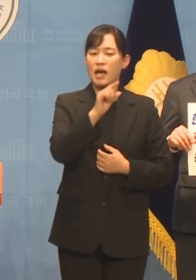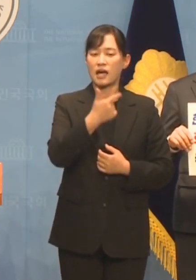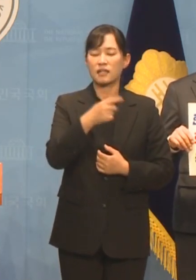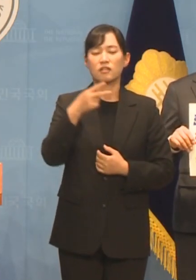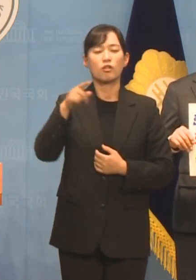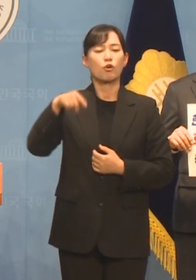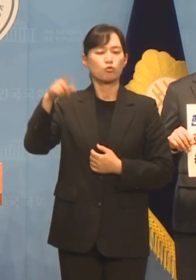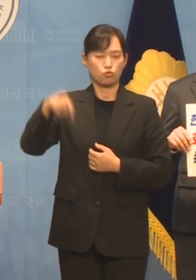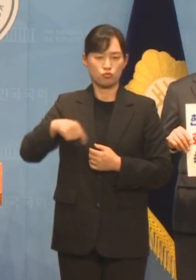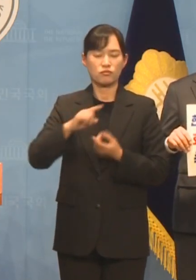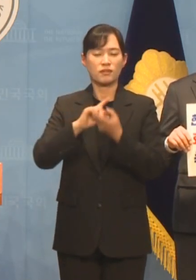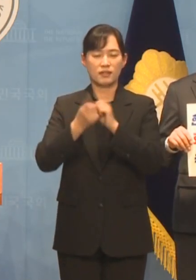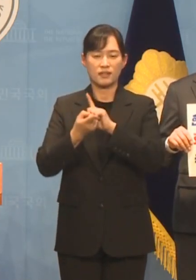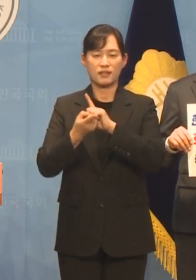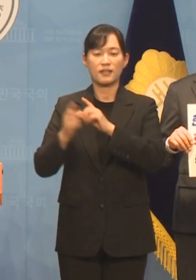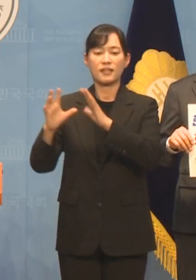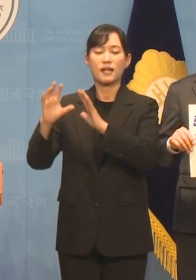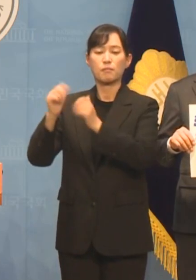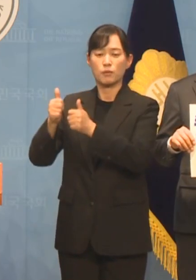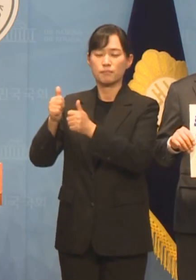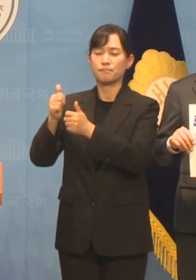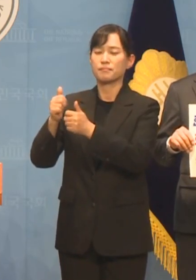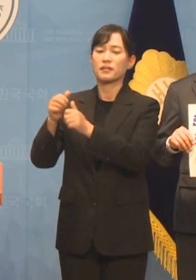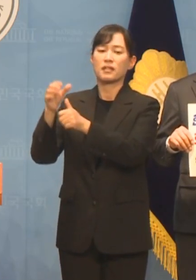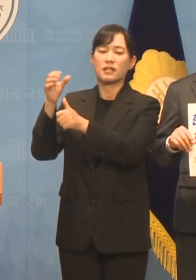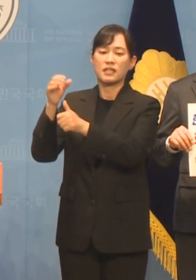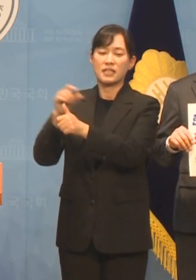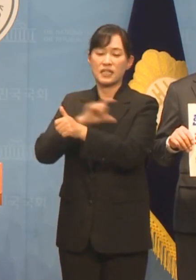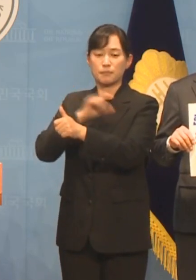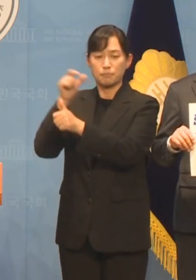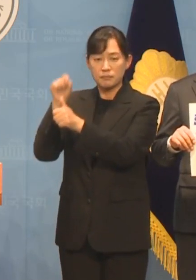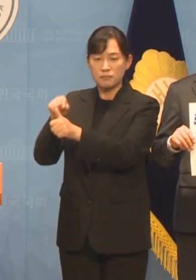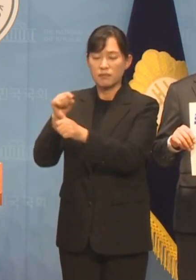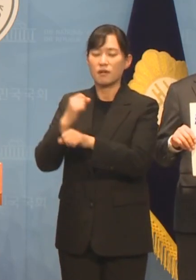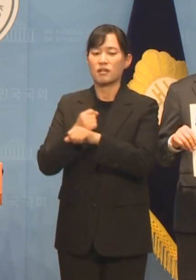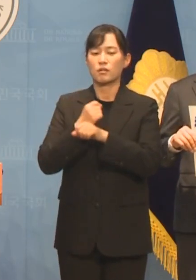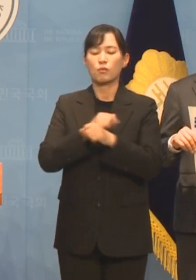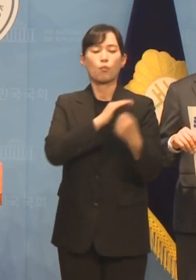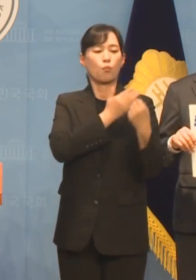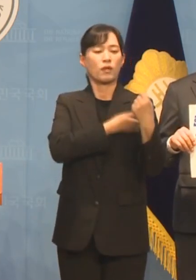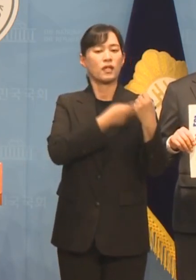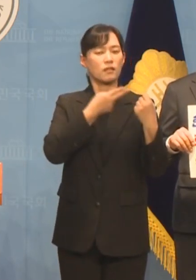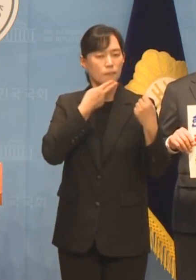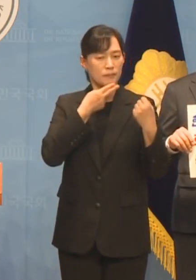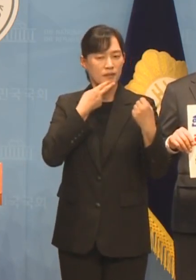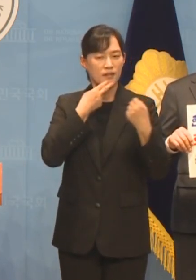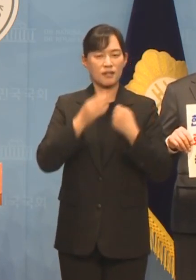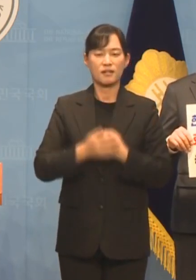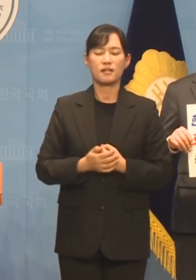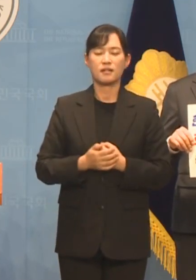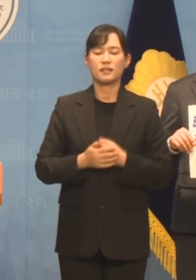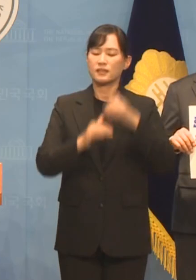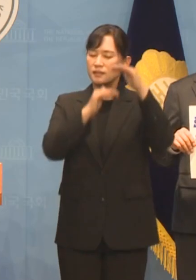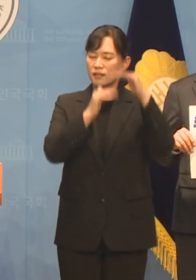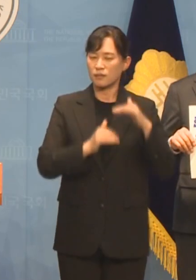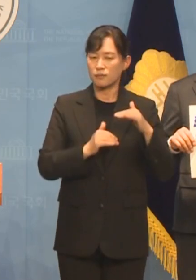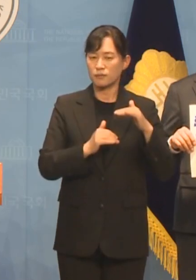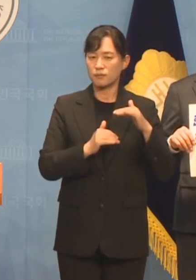한덕수 권한대행의 헌법재판관 지명은 그 권한이 없다라고 하는